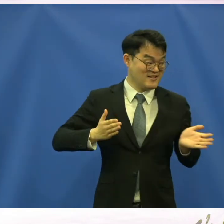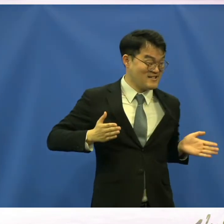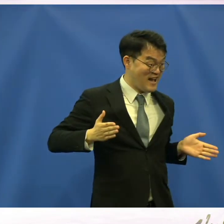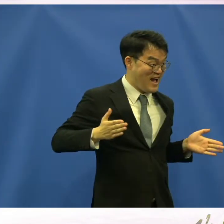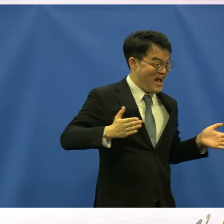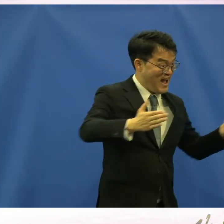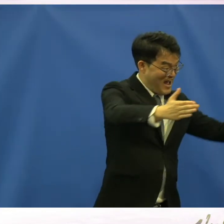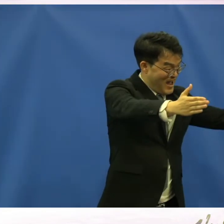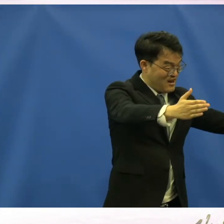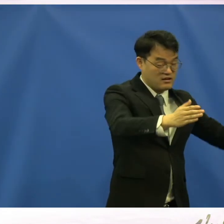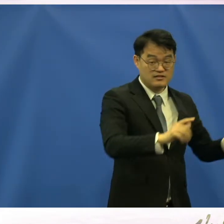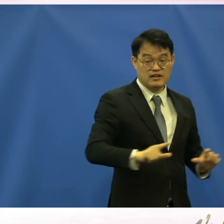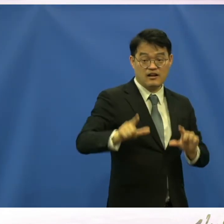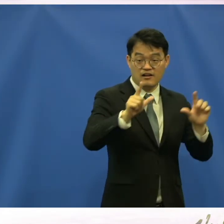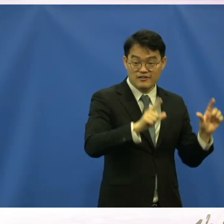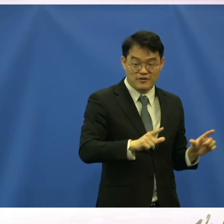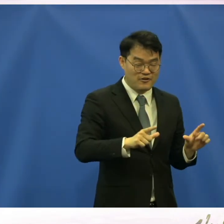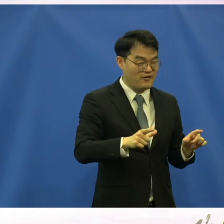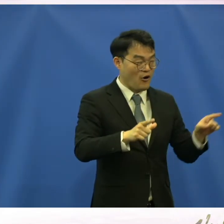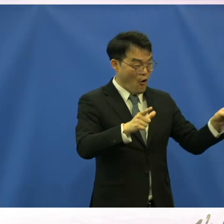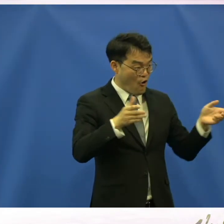똑똑바보입니다.